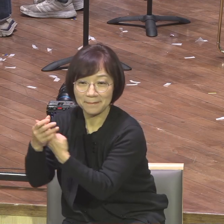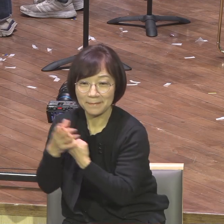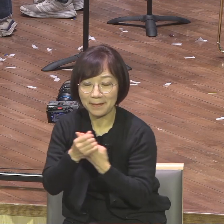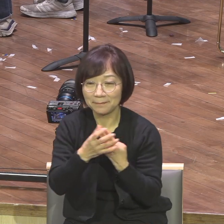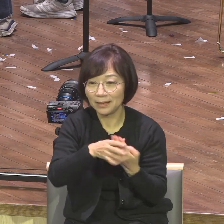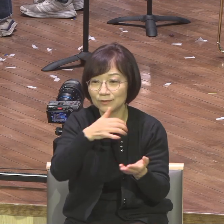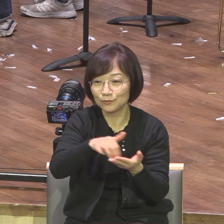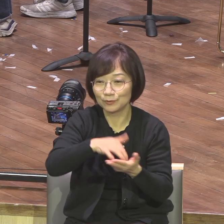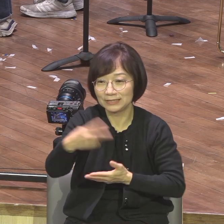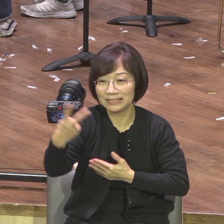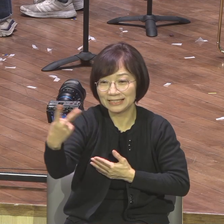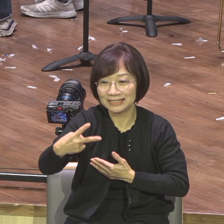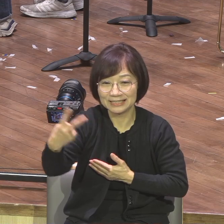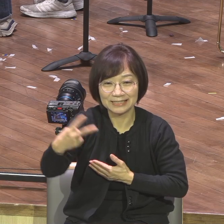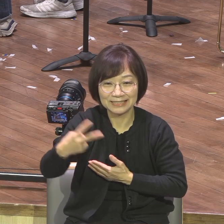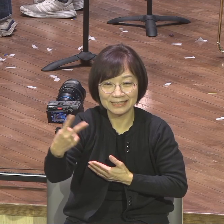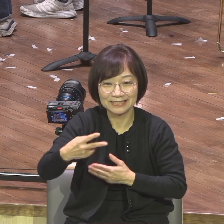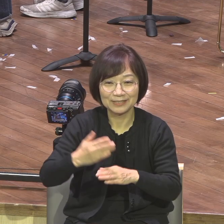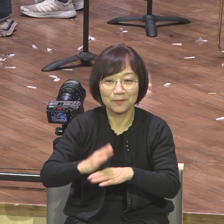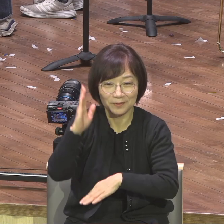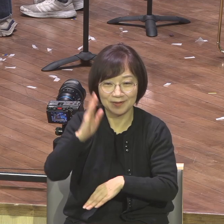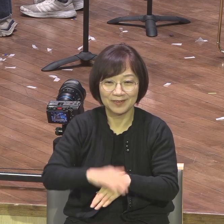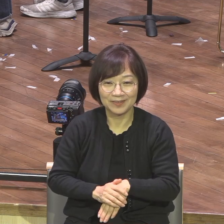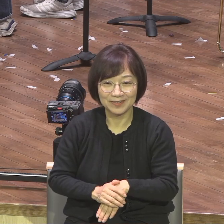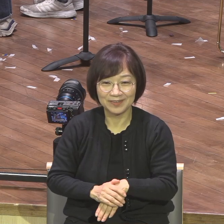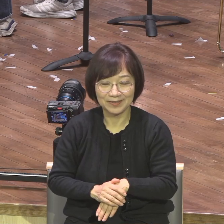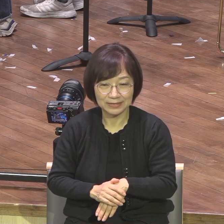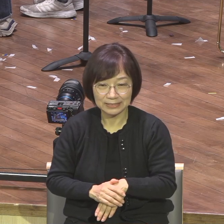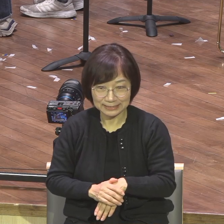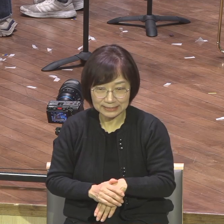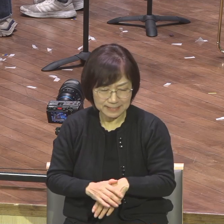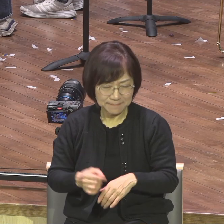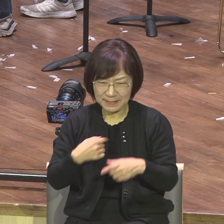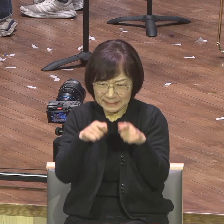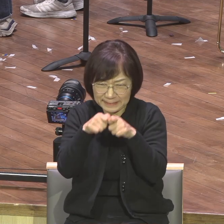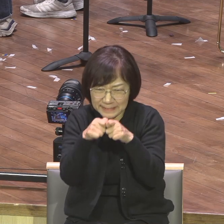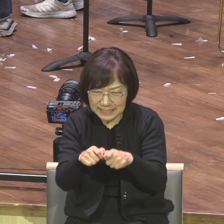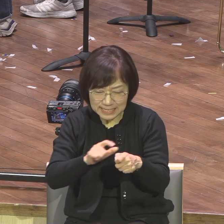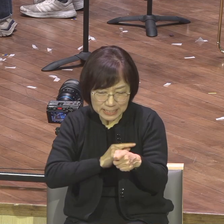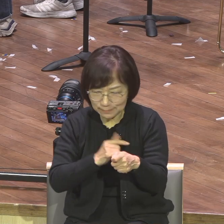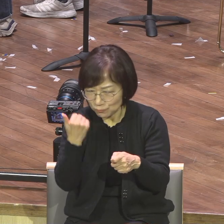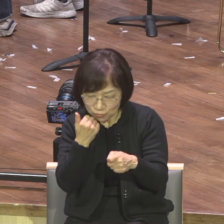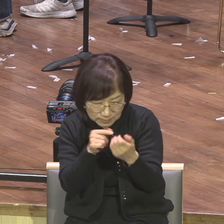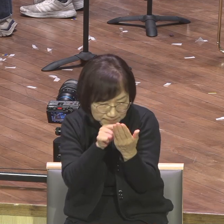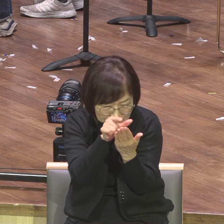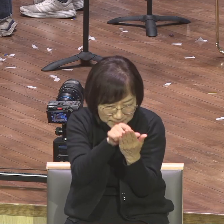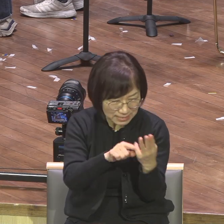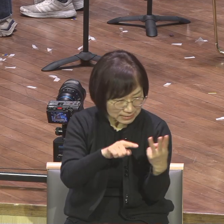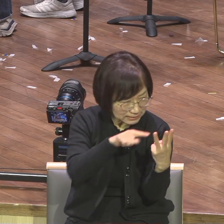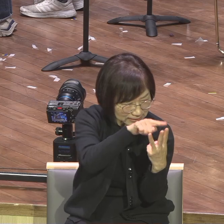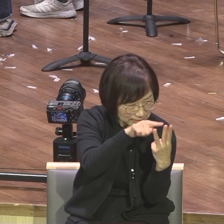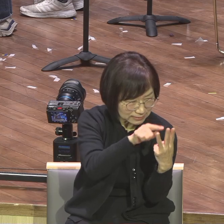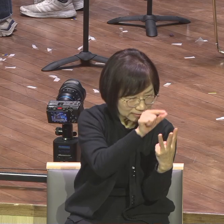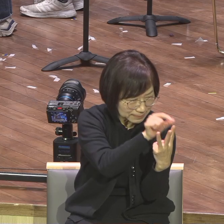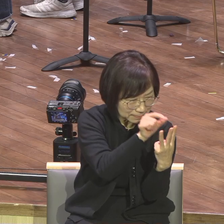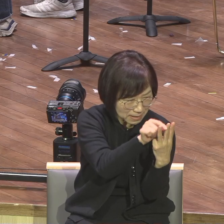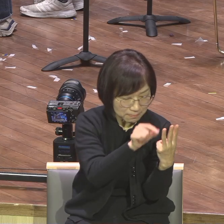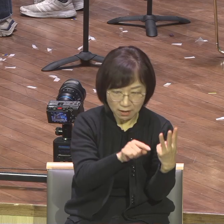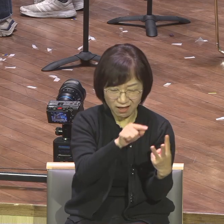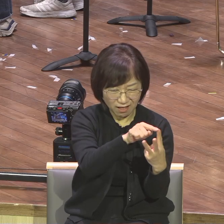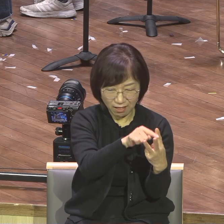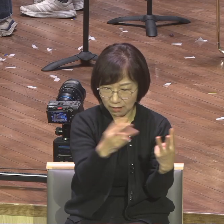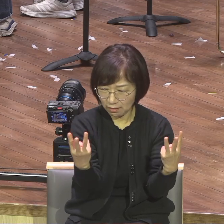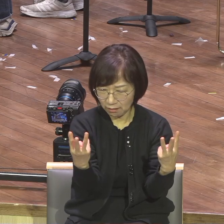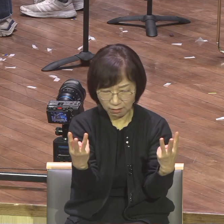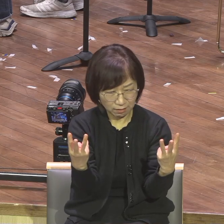2000조가 넘었어요. 2000조 그러면 3일 뒤에 줬는데 내가 자세히 봤어요. 그것도 맹단 다 와 자세히 한 사람이 막 몇 군데